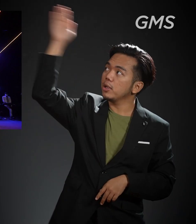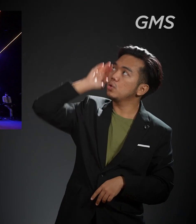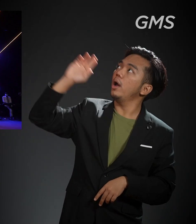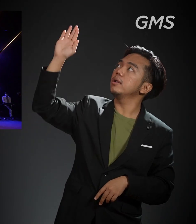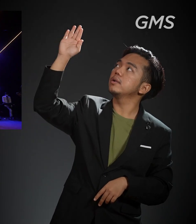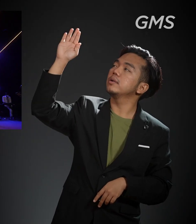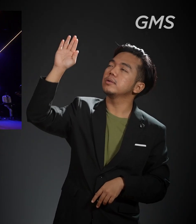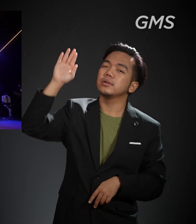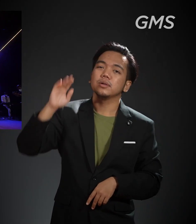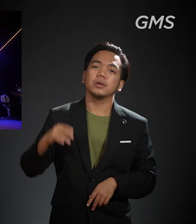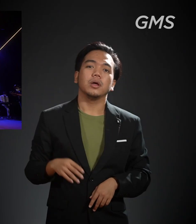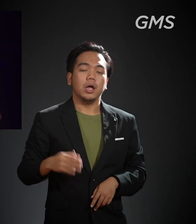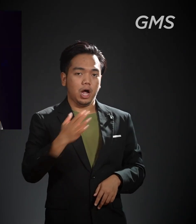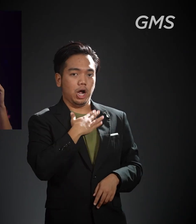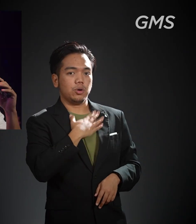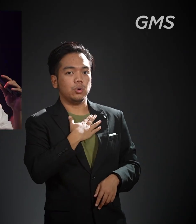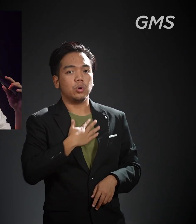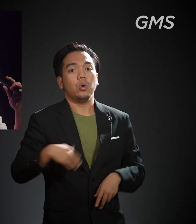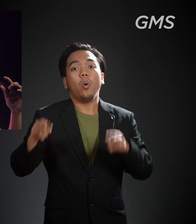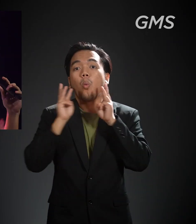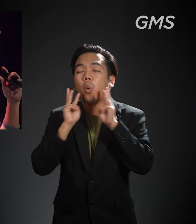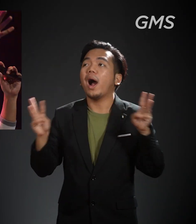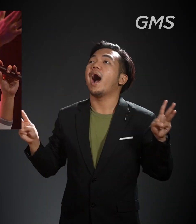akan Engkau. Ku